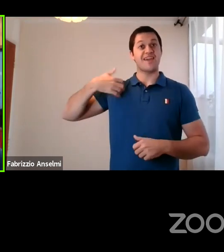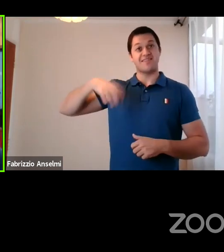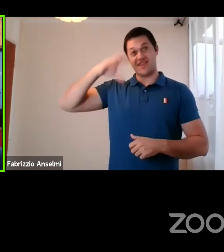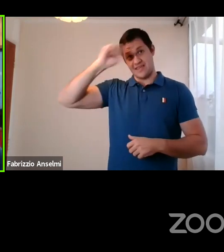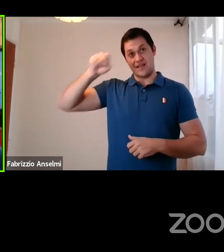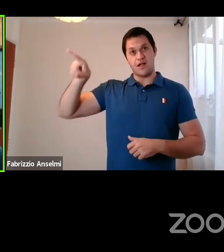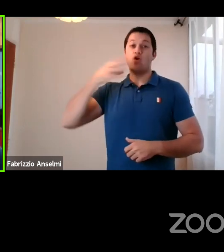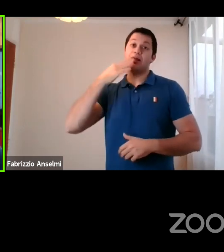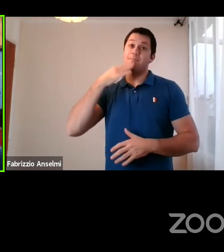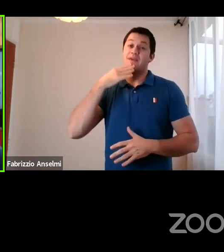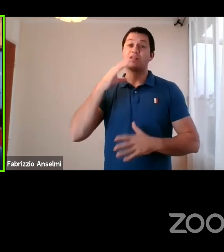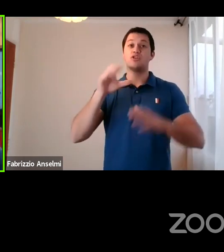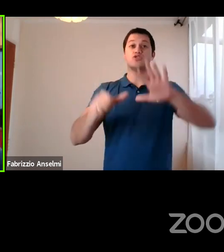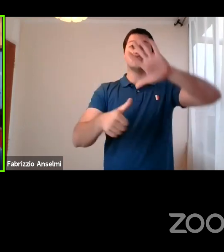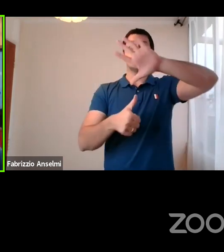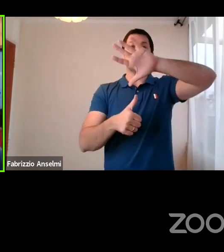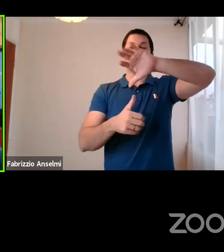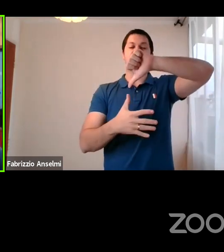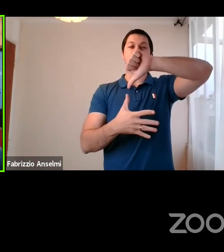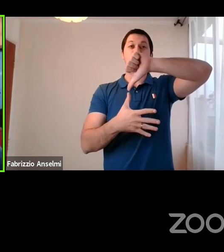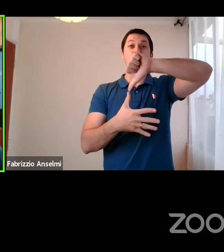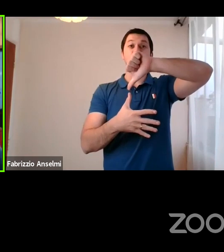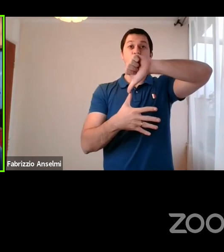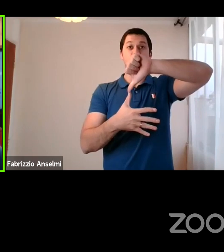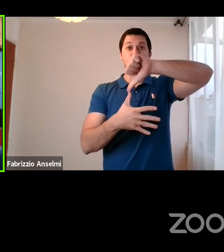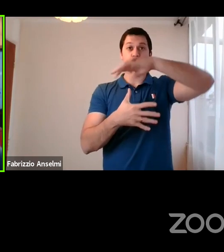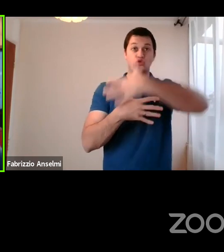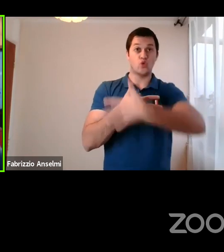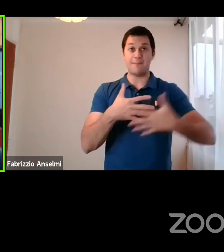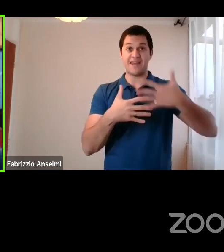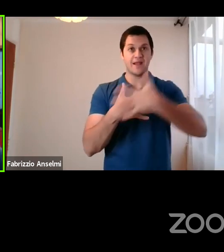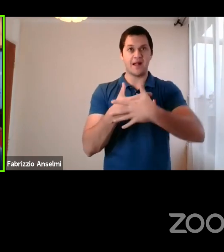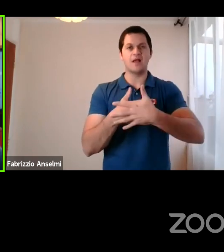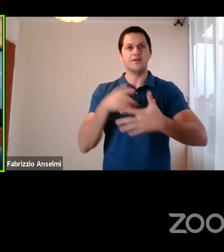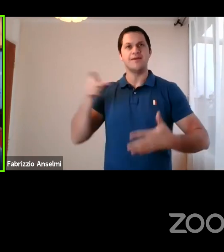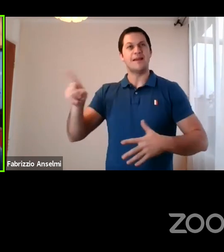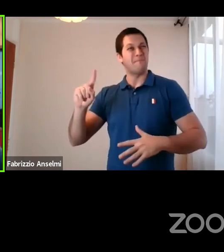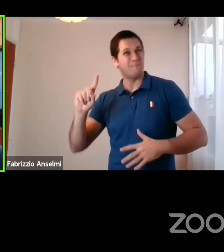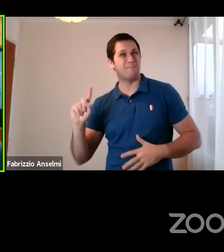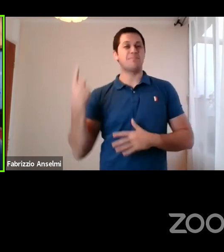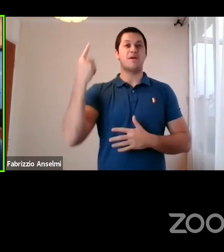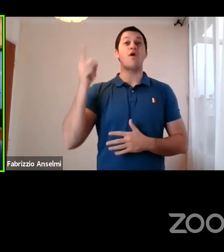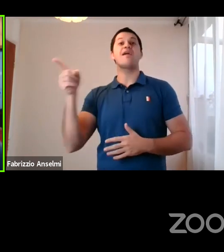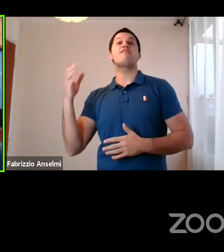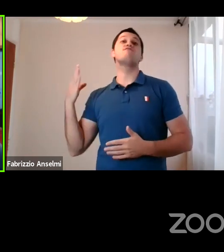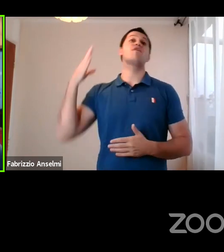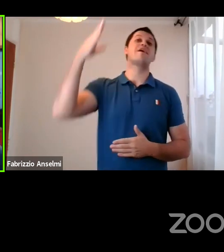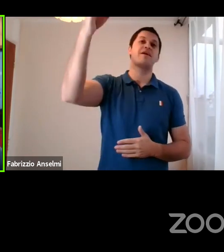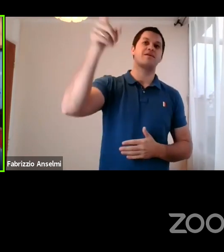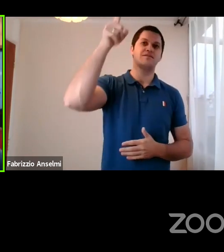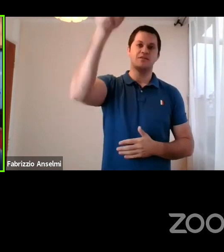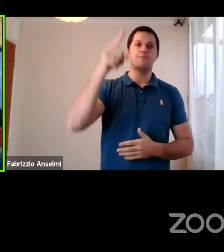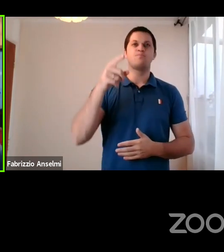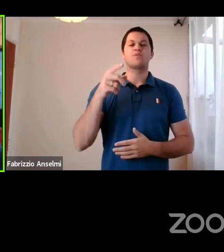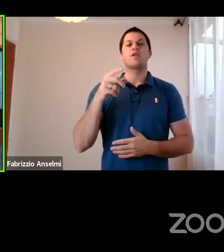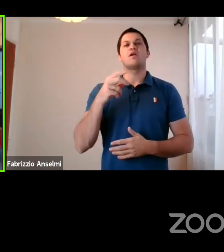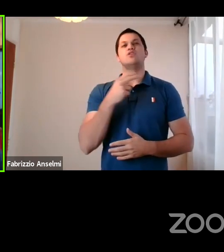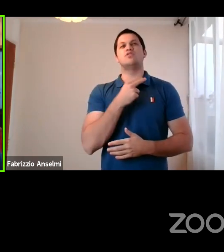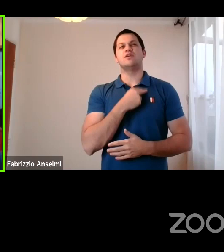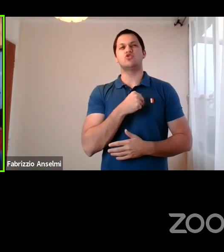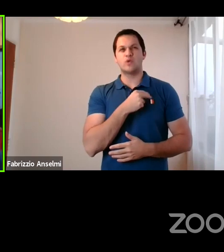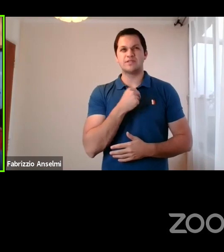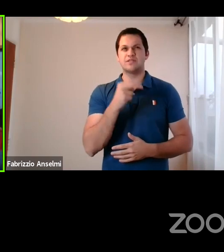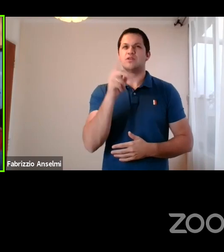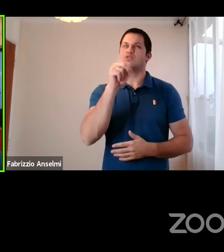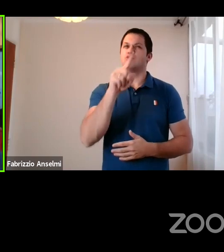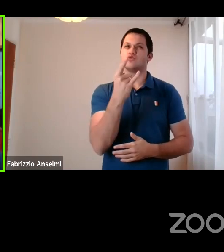señor Ernesto Abberg, ¿ya? Quien nació en Suecia, estudió medicina en Suecia, estudió